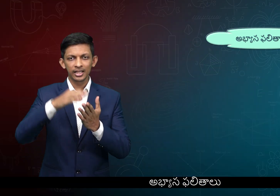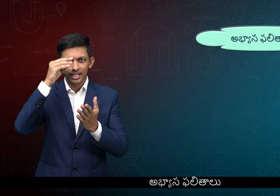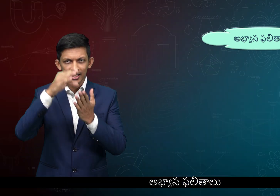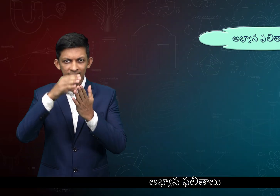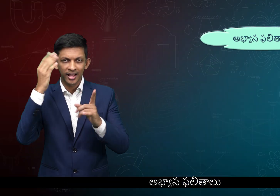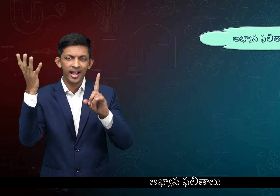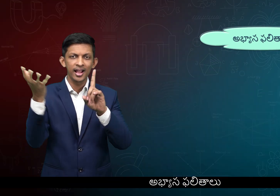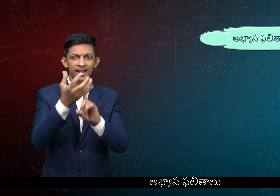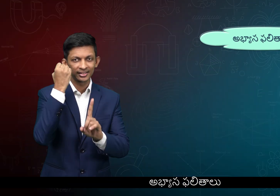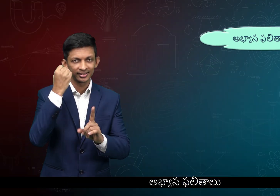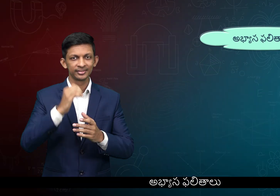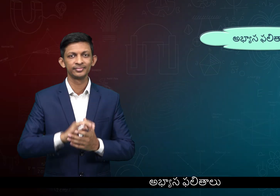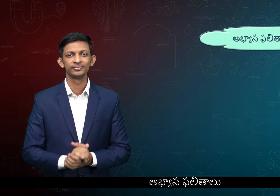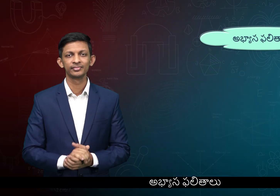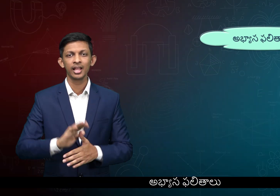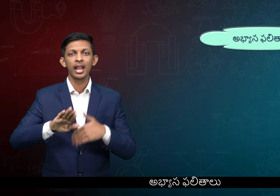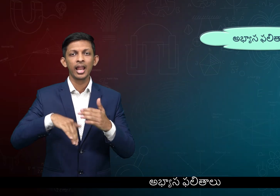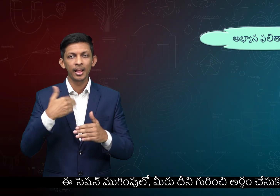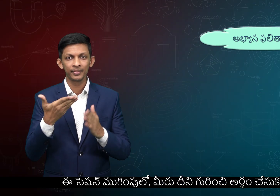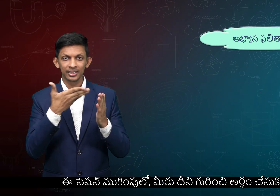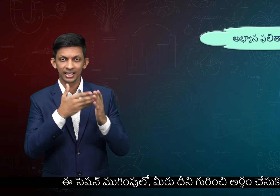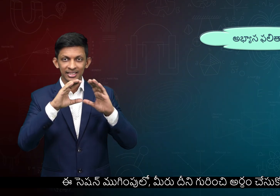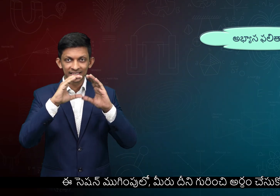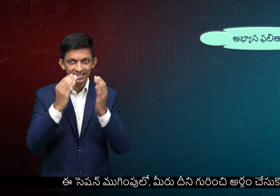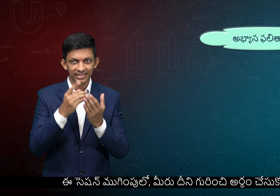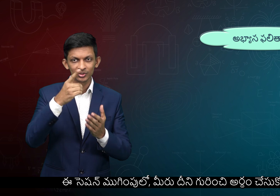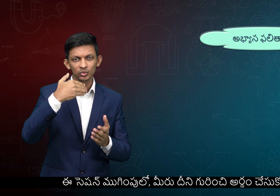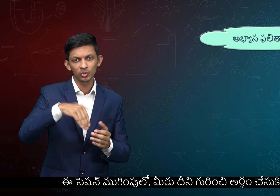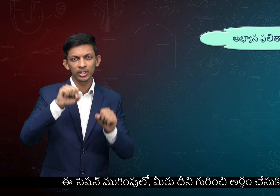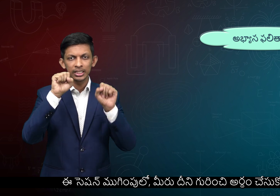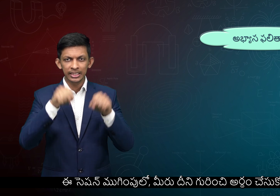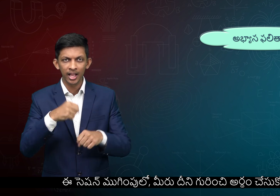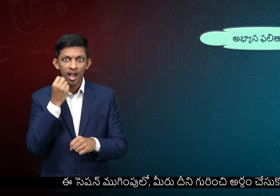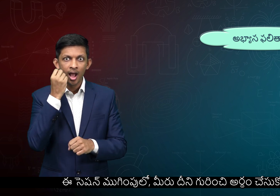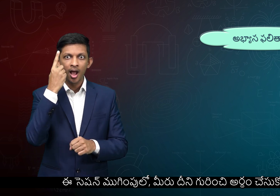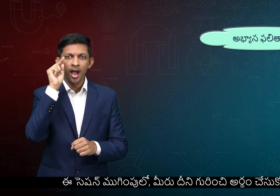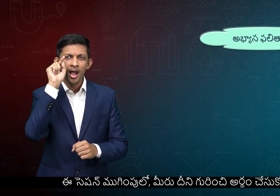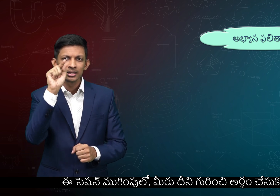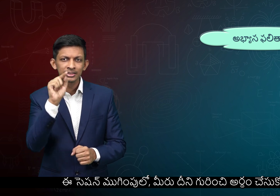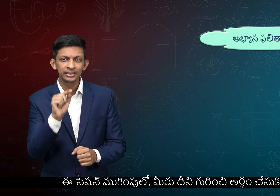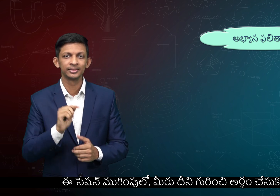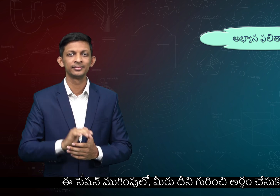అభ్యాస ఫలితాలు. ఈ సెషన్ ముగింపులో మీరు దీని గురించి అర్థం చేసుకోగలరు.